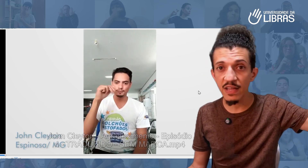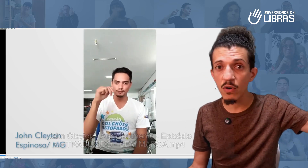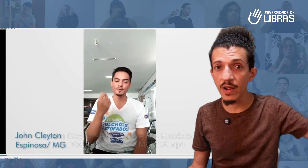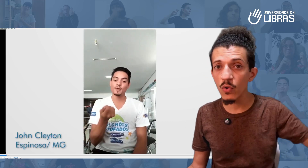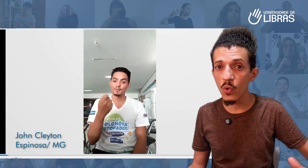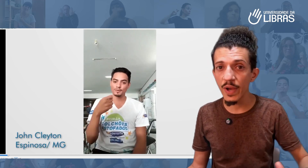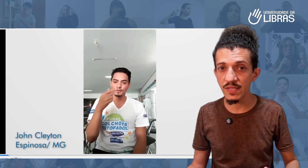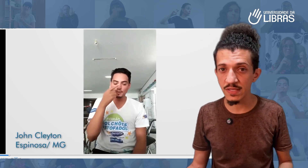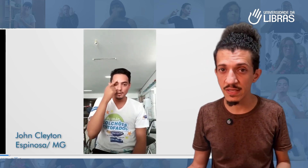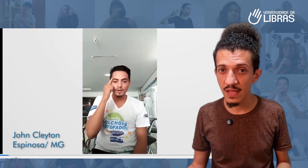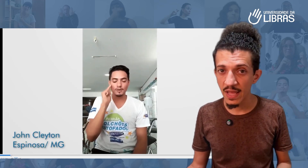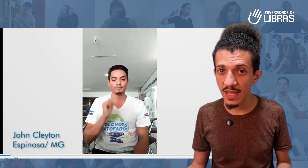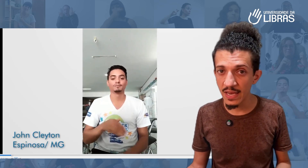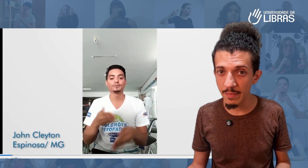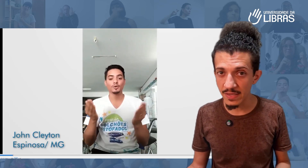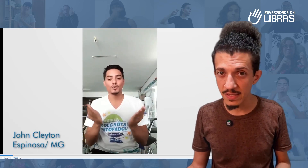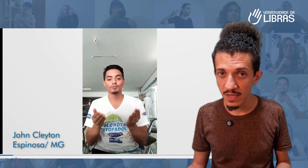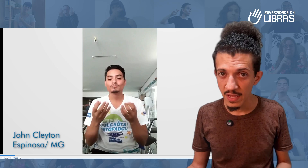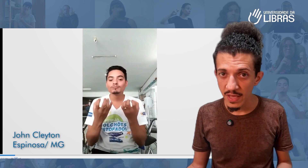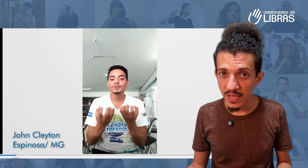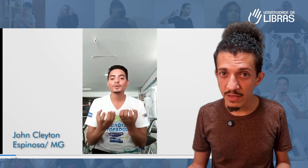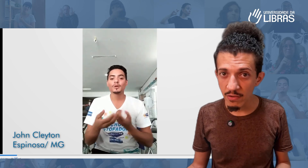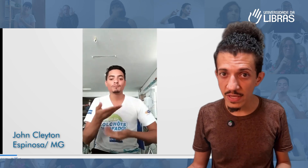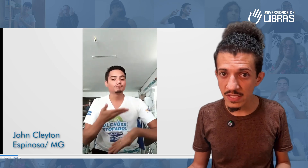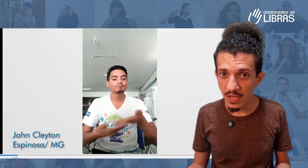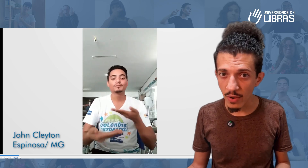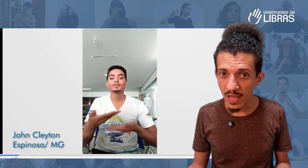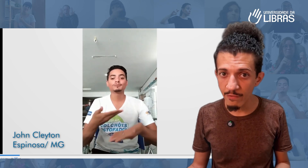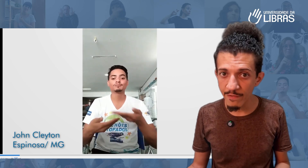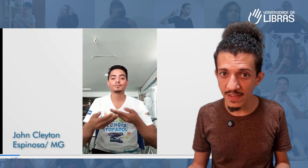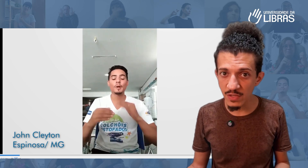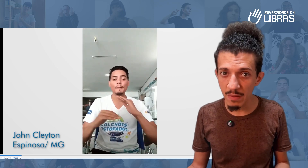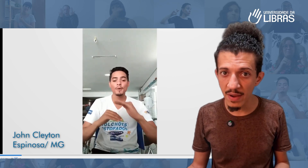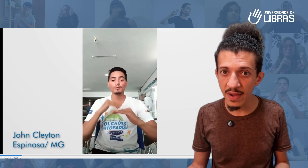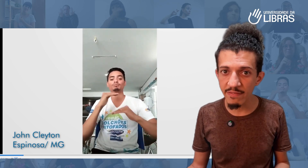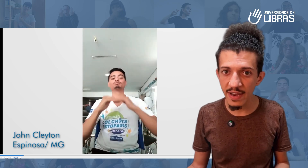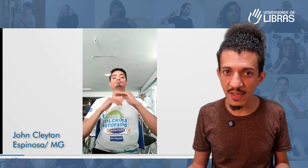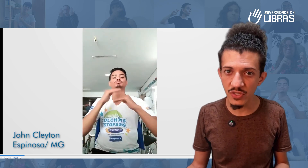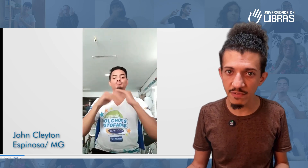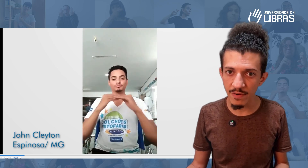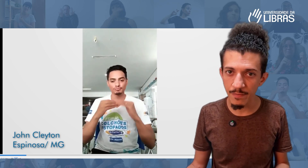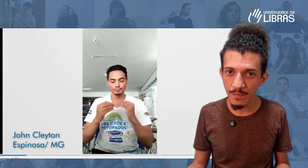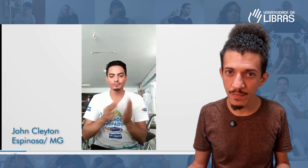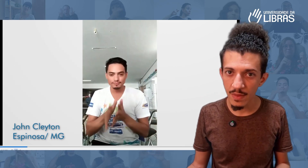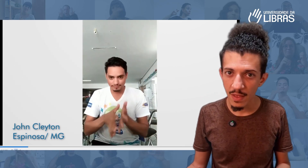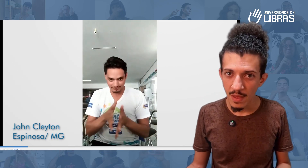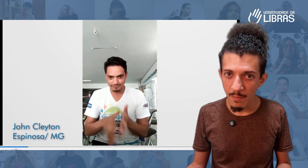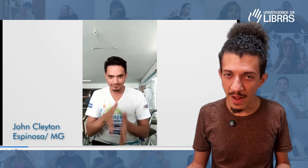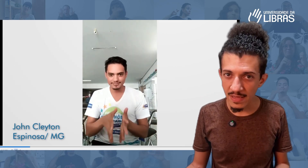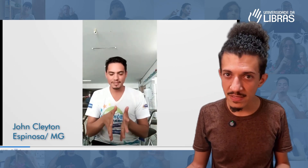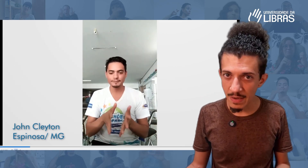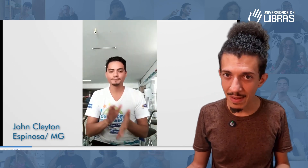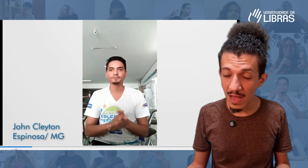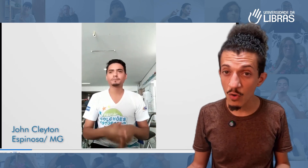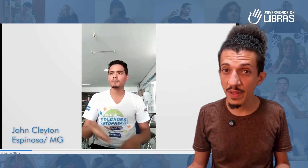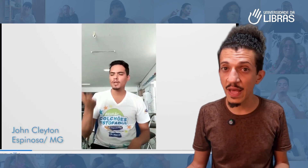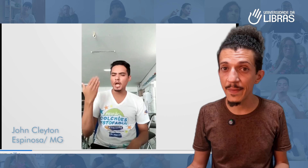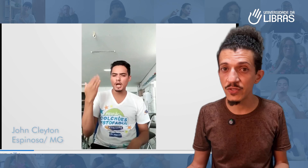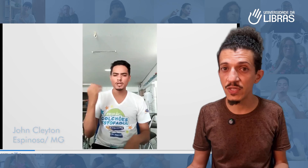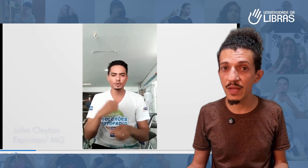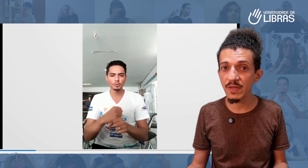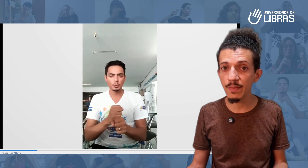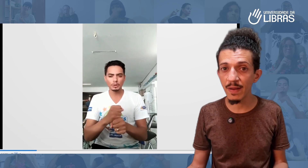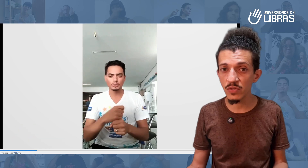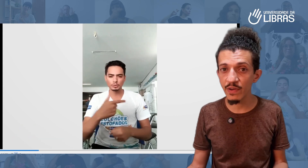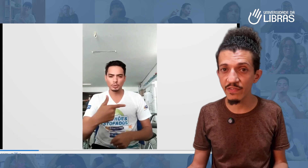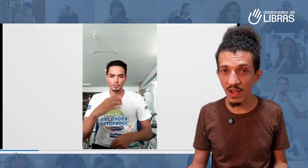ficar decorando coisas em Libras, e o que aconteceu? Ele foi fazer uma banca avaliativa para trabalhar como intérprete